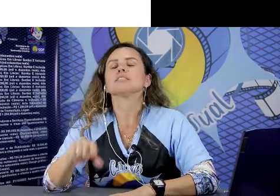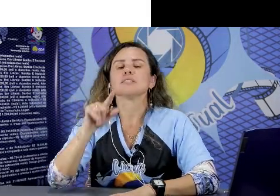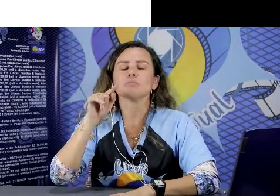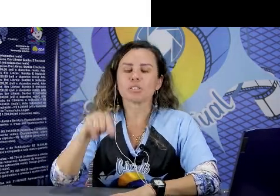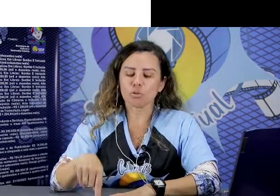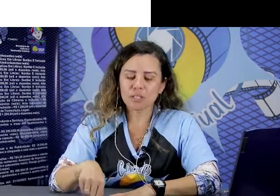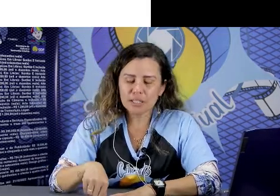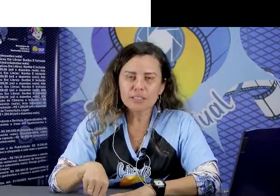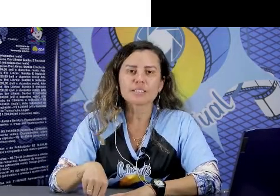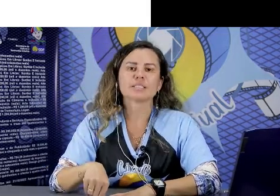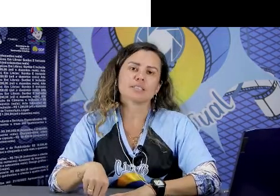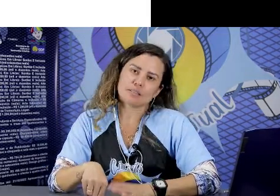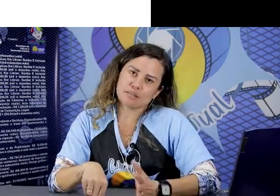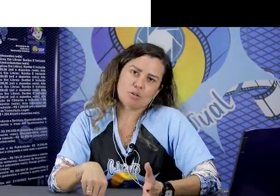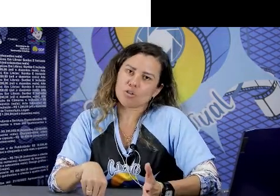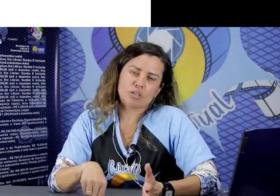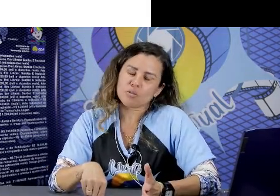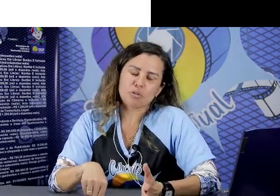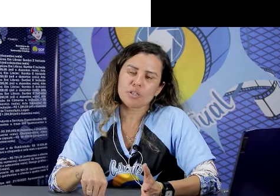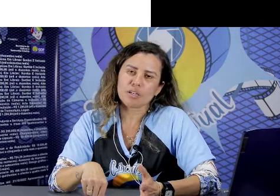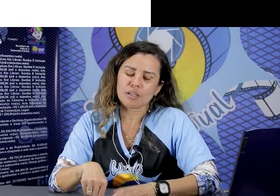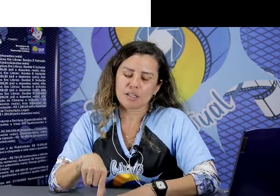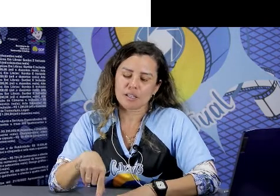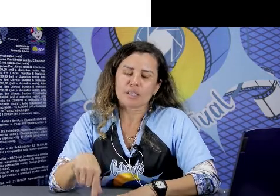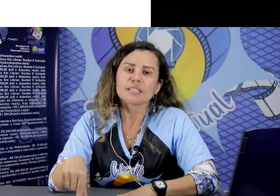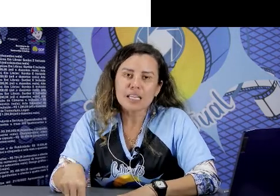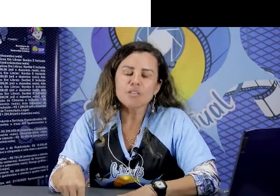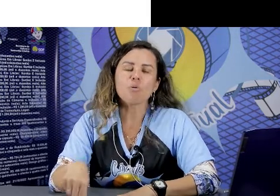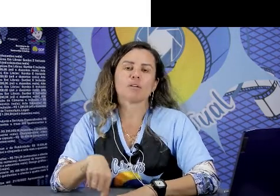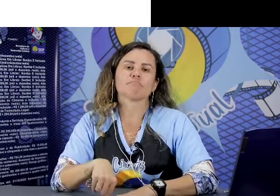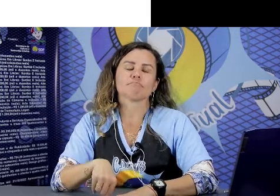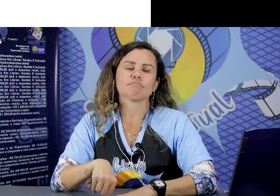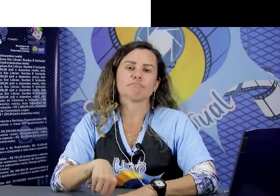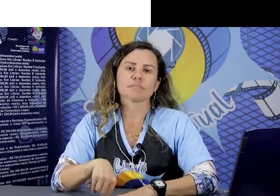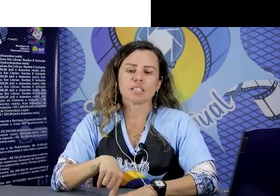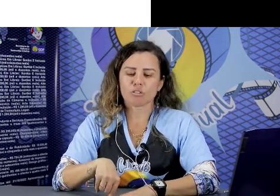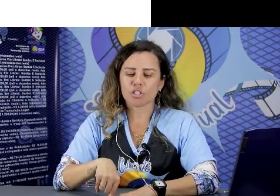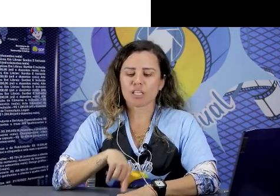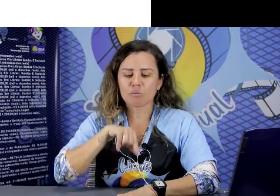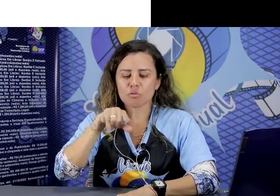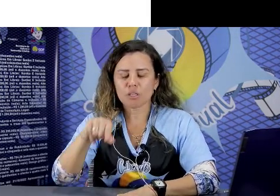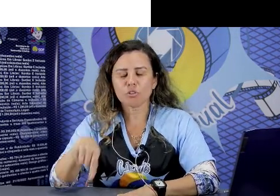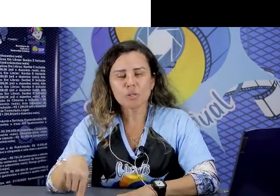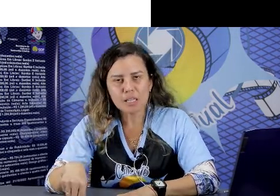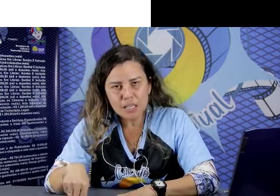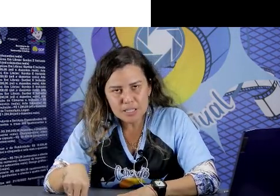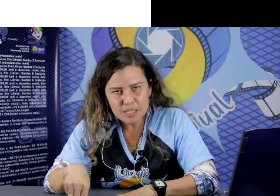uma dominância, lógico, eles são minoria, da língua. Nós já temos uma